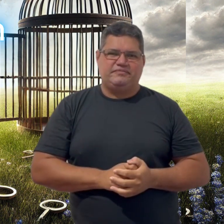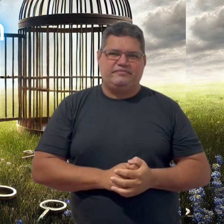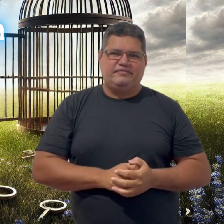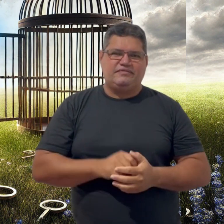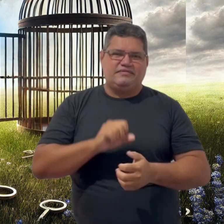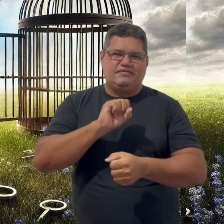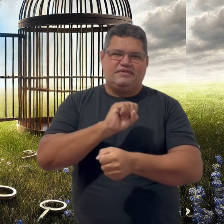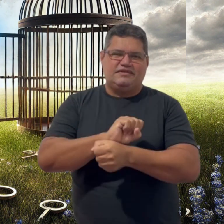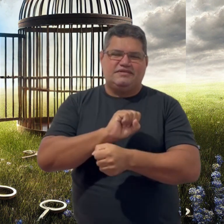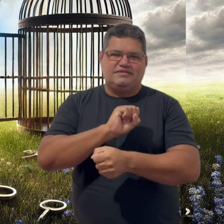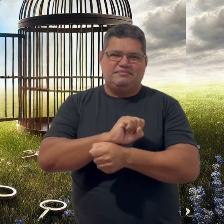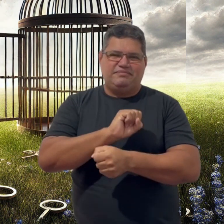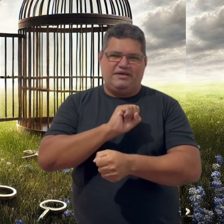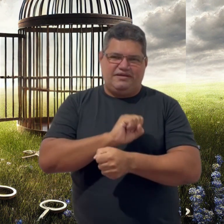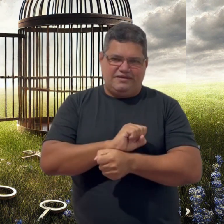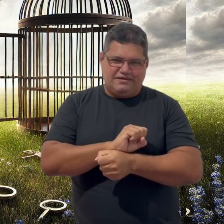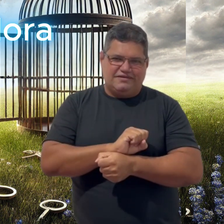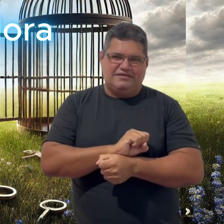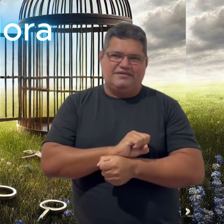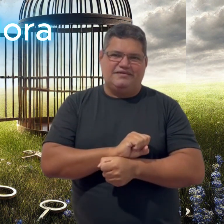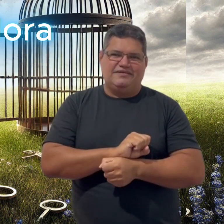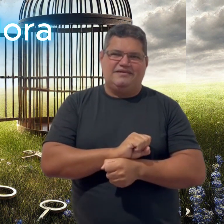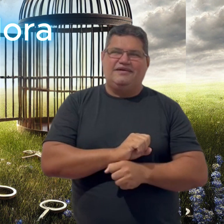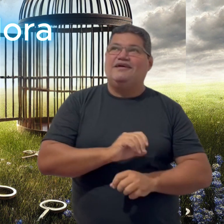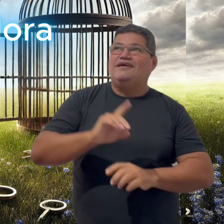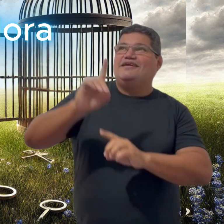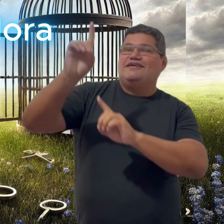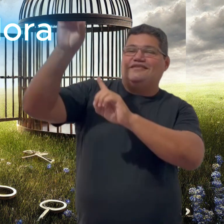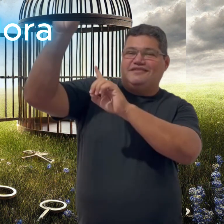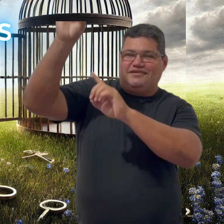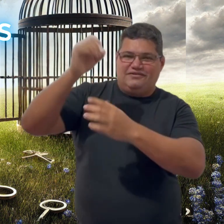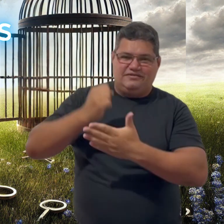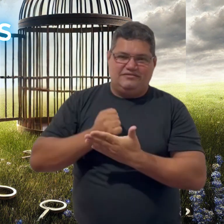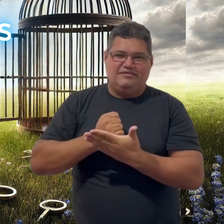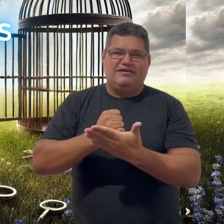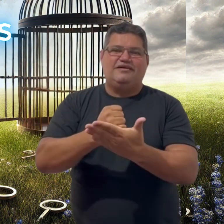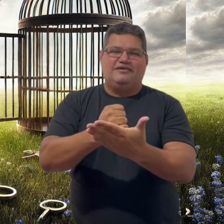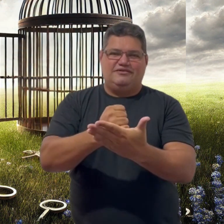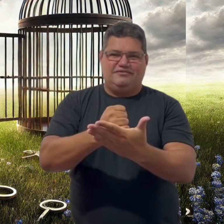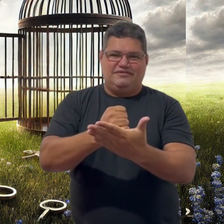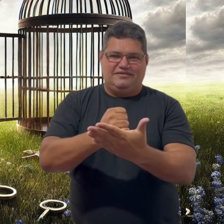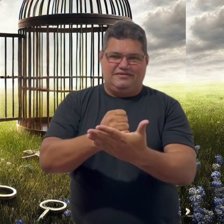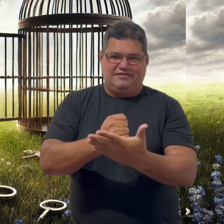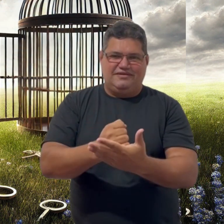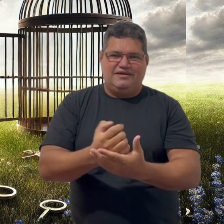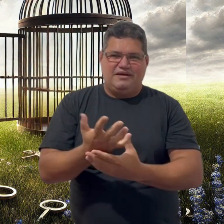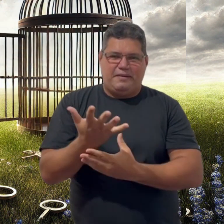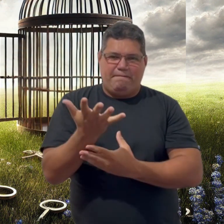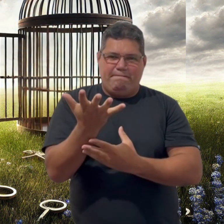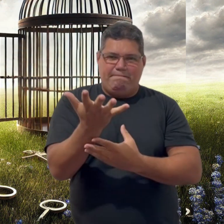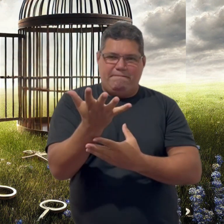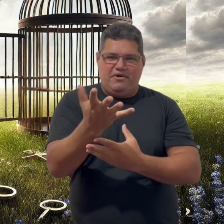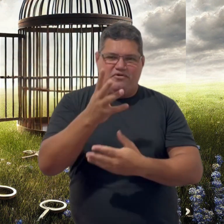sentem a mão fortalecedora de Deus.